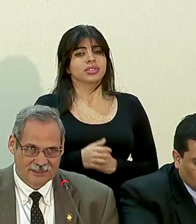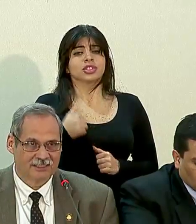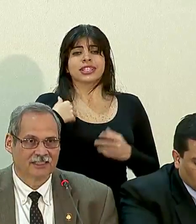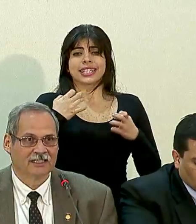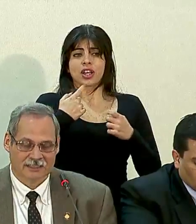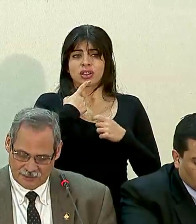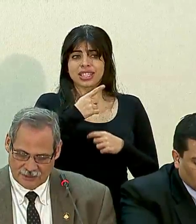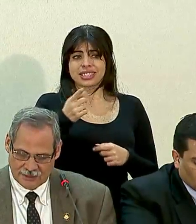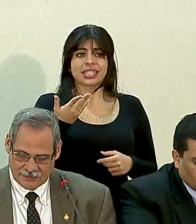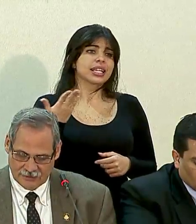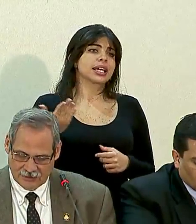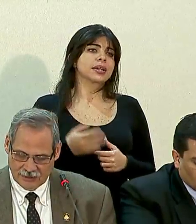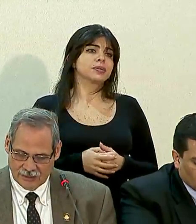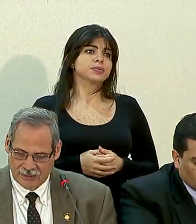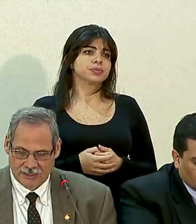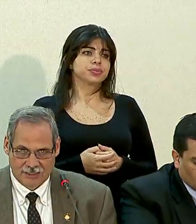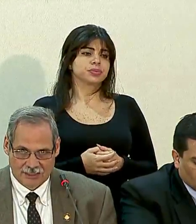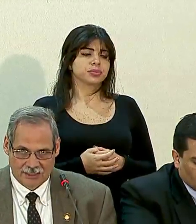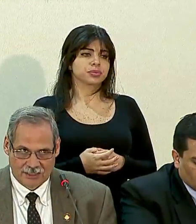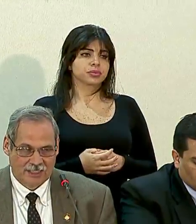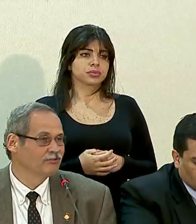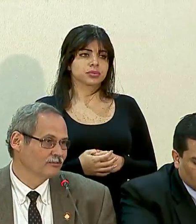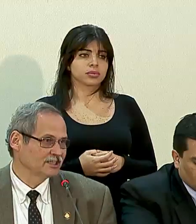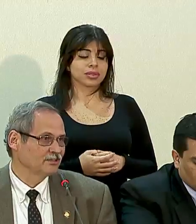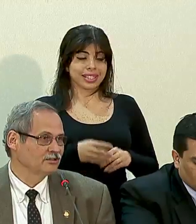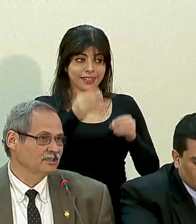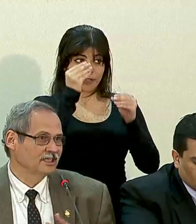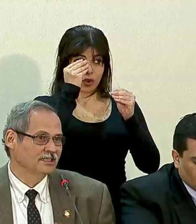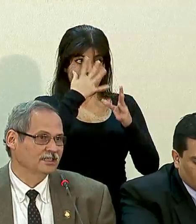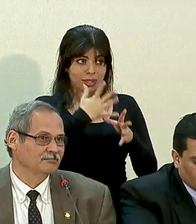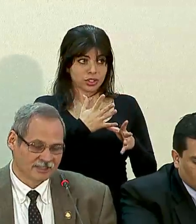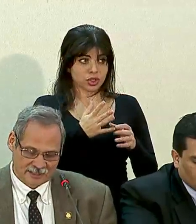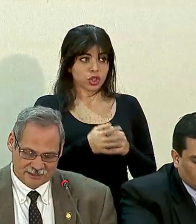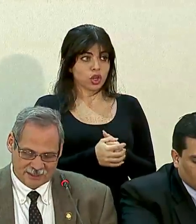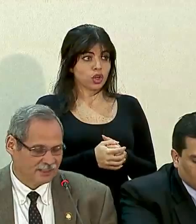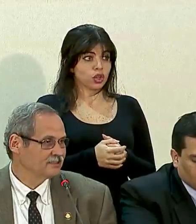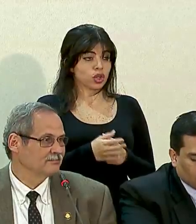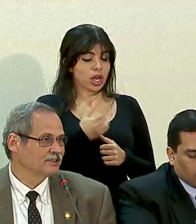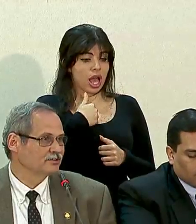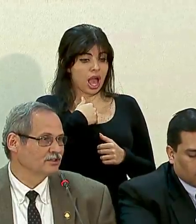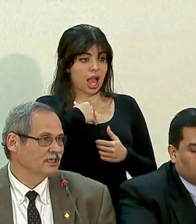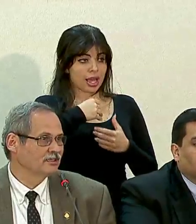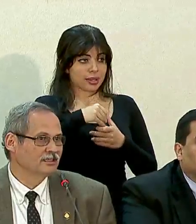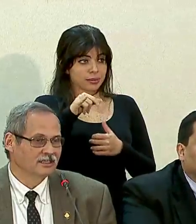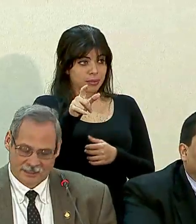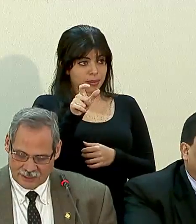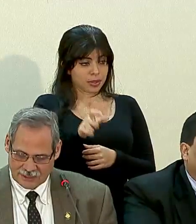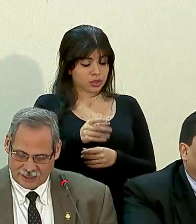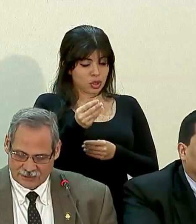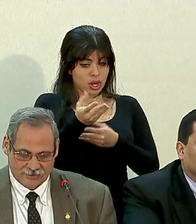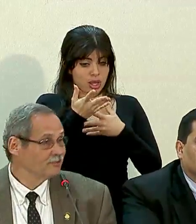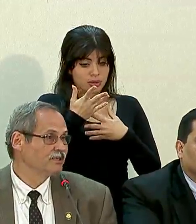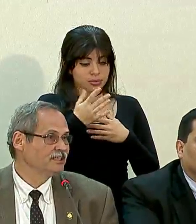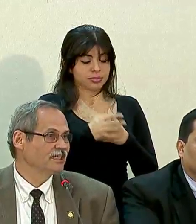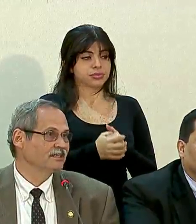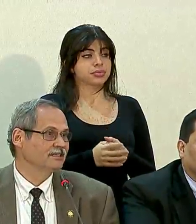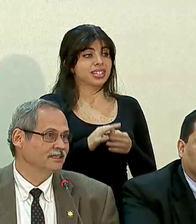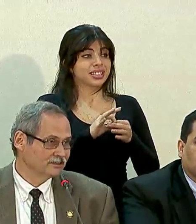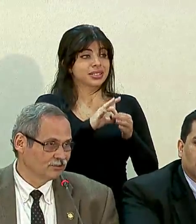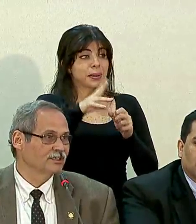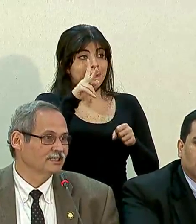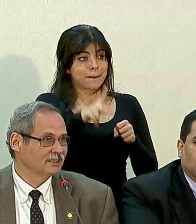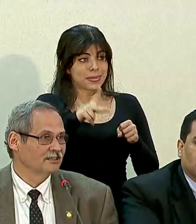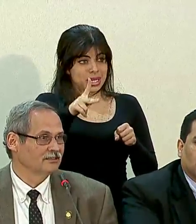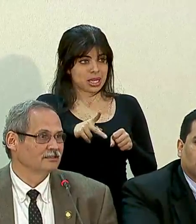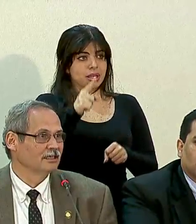Quiero decirle que la información que presenta esta persona en el caso de Piña